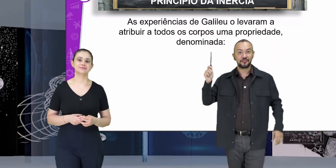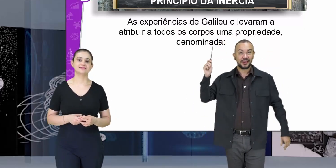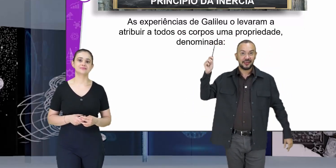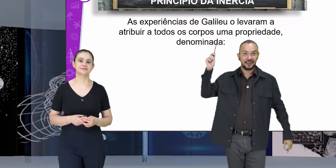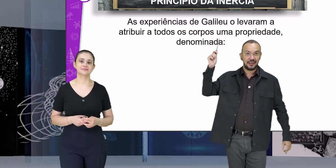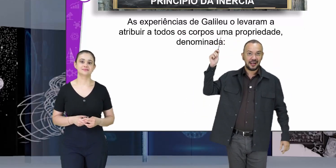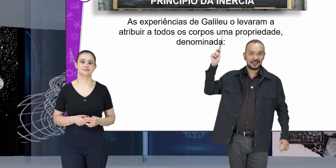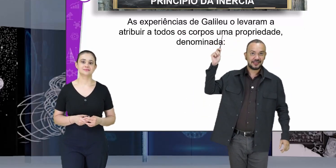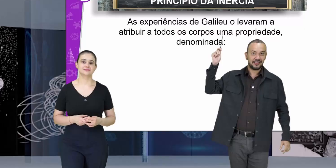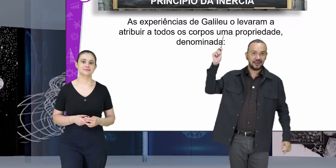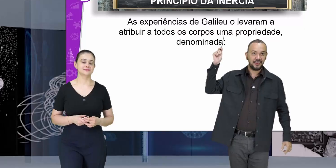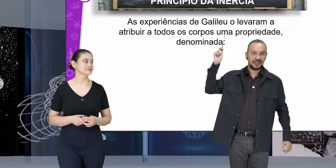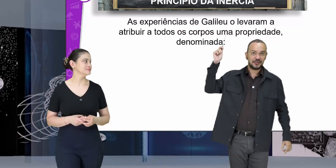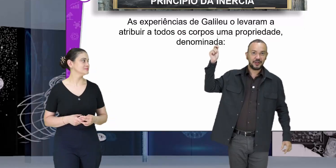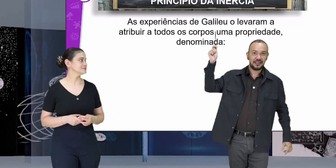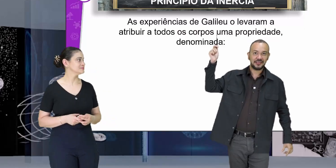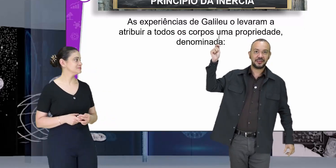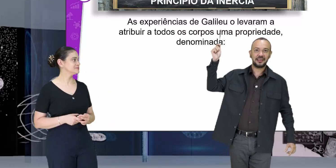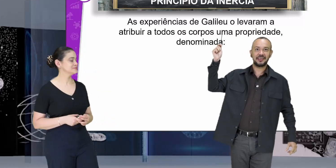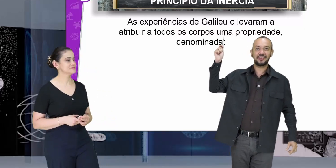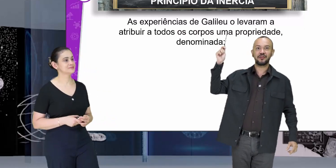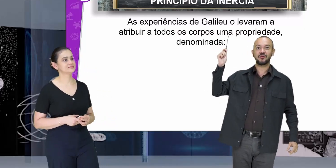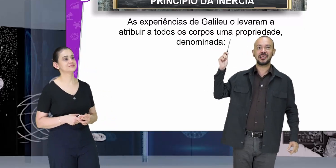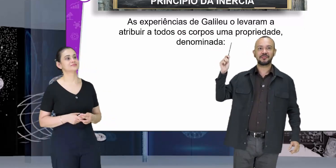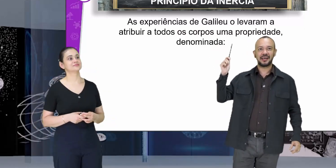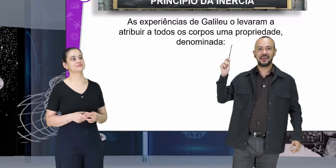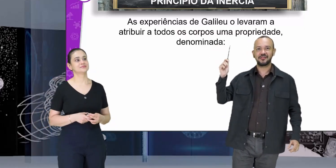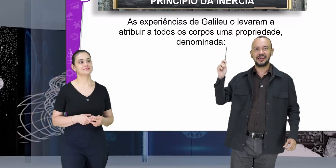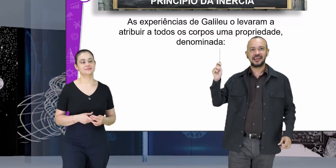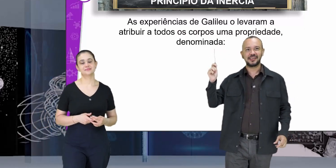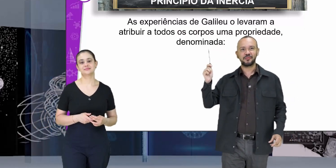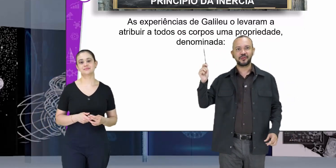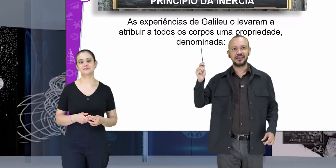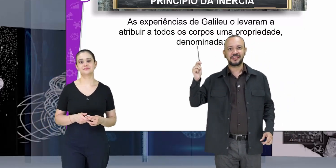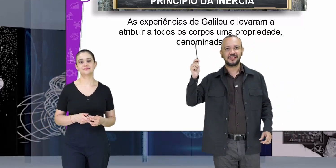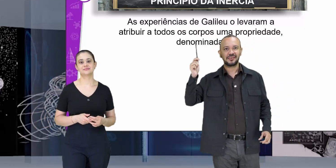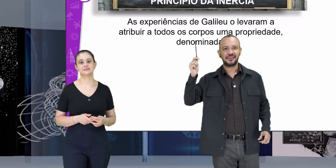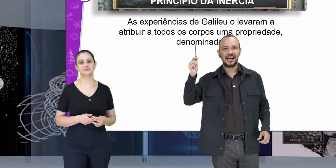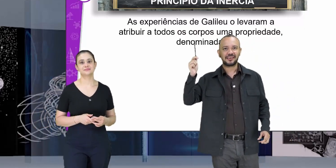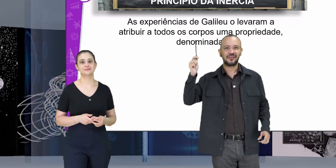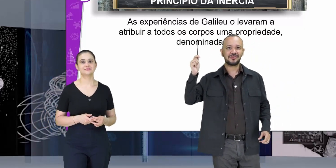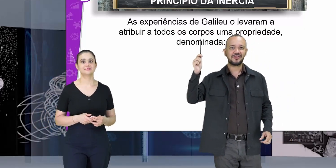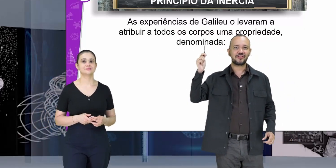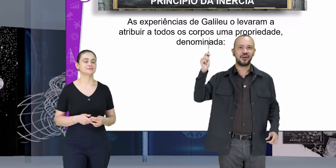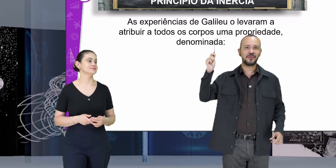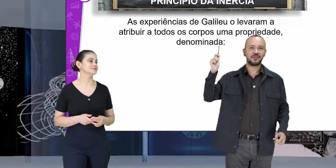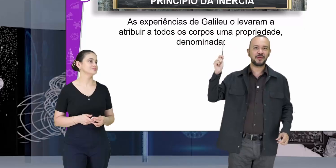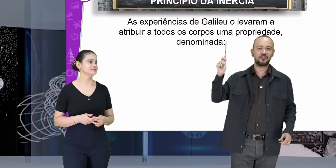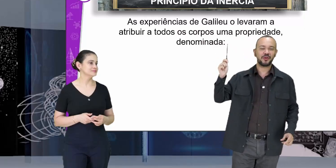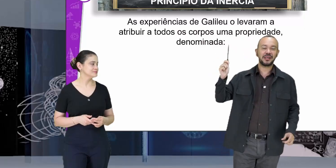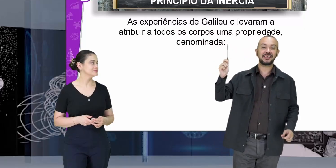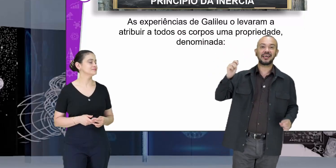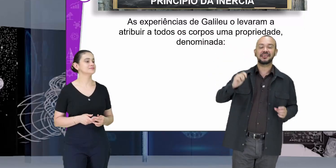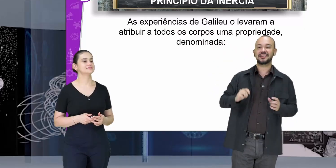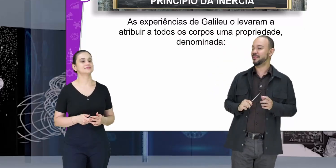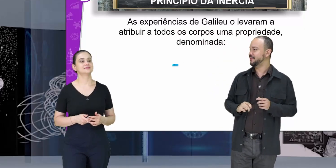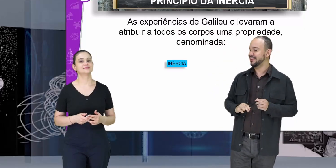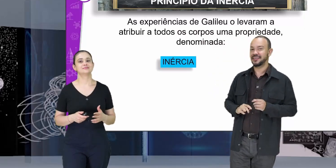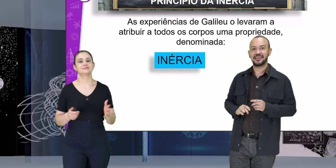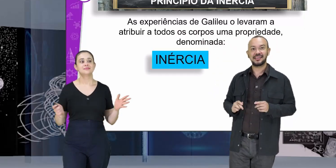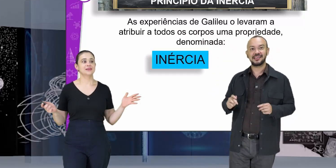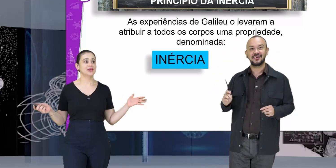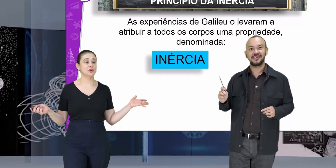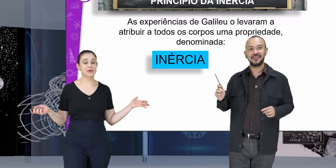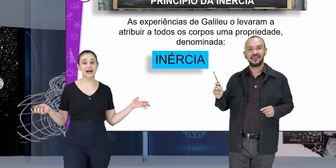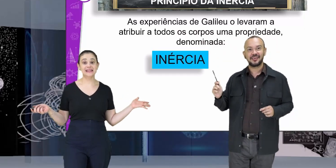lá. As experiências de Galileu o levaram a atribuir a todos os corpos uma propriedade. Que